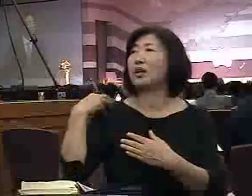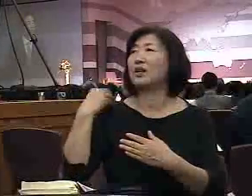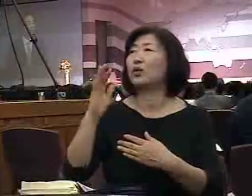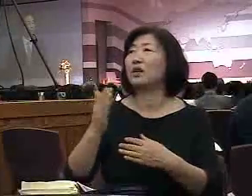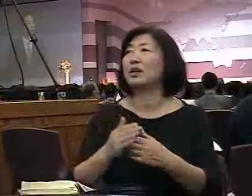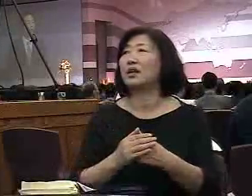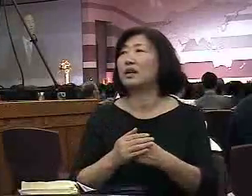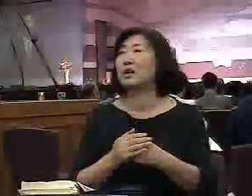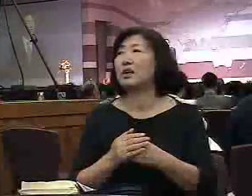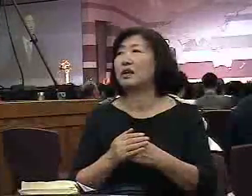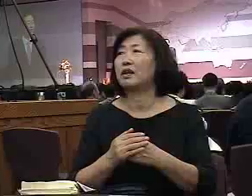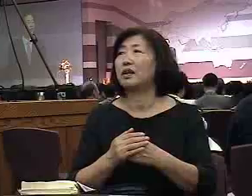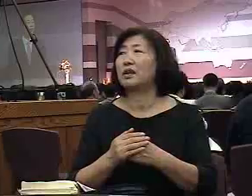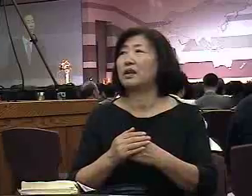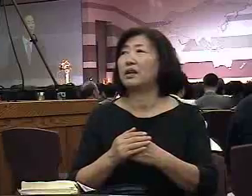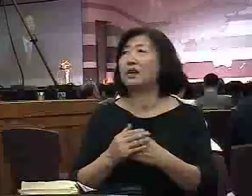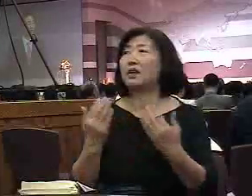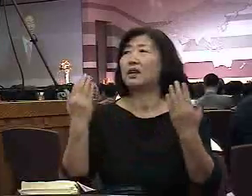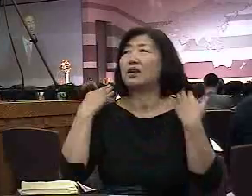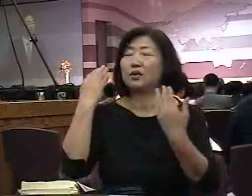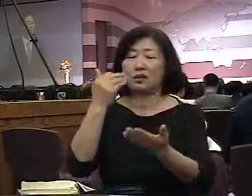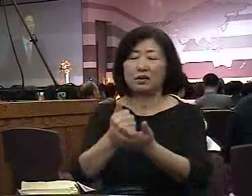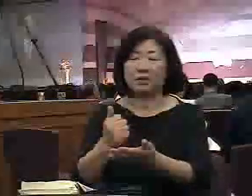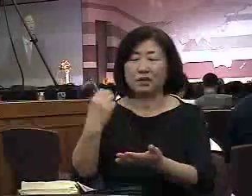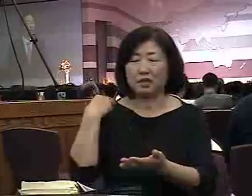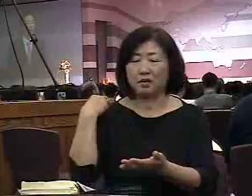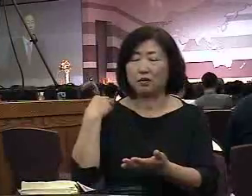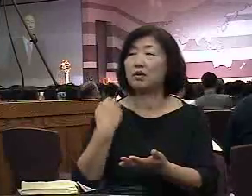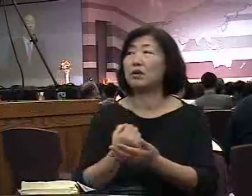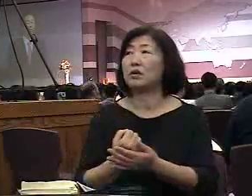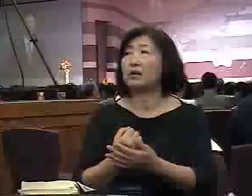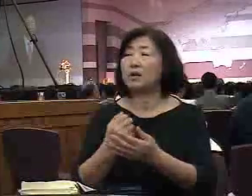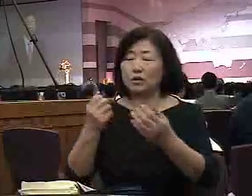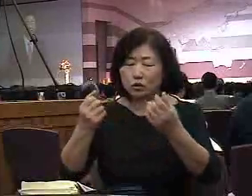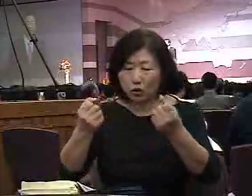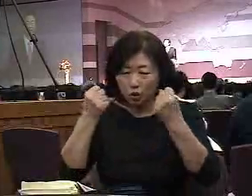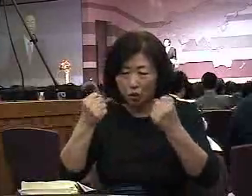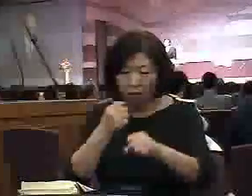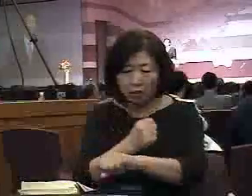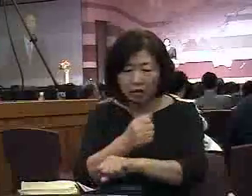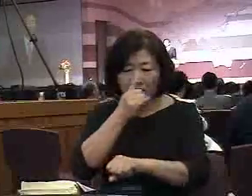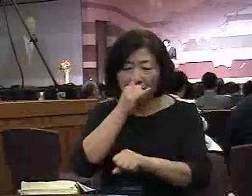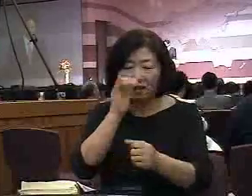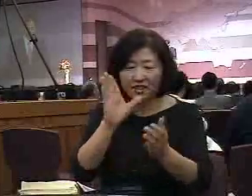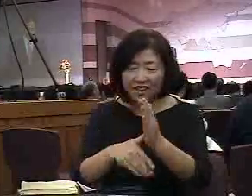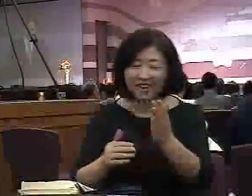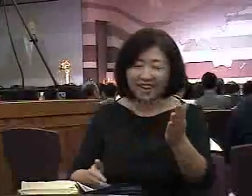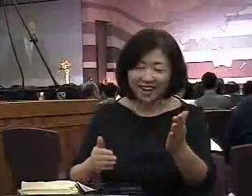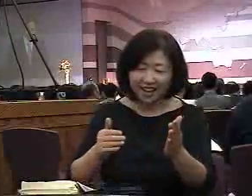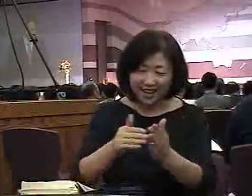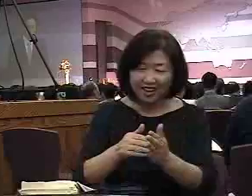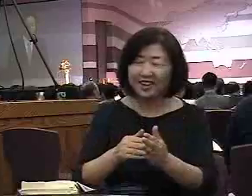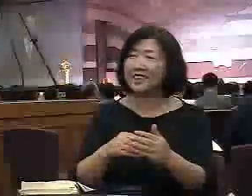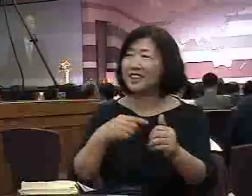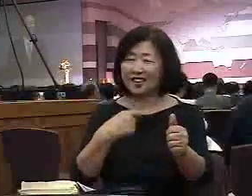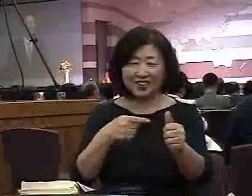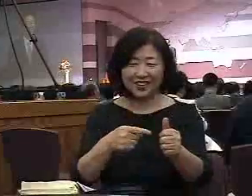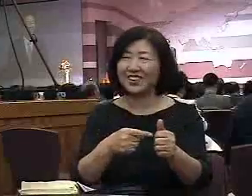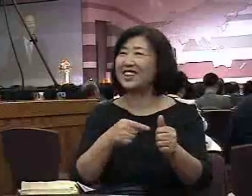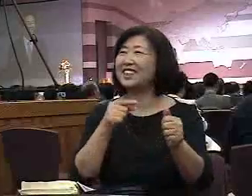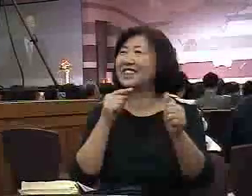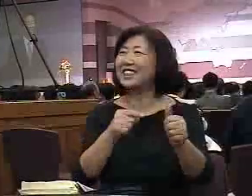교장 선생님이 책임을 지십니다. 졸업할 수 있을 때까지 교육을 시키는 곳이기 때문에 그렇습니다.